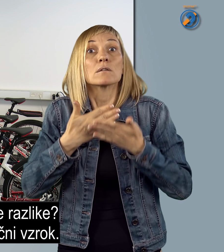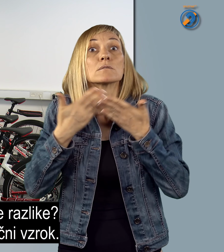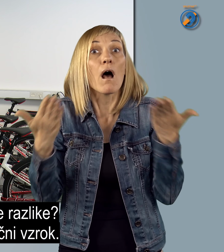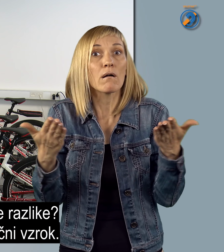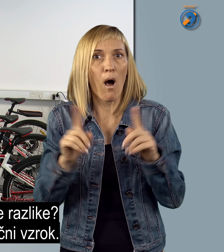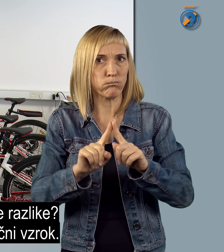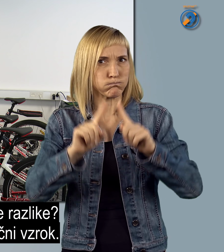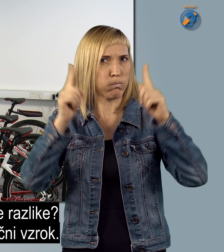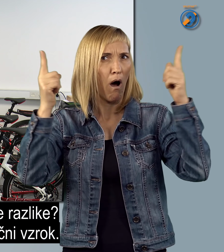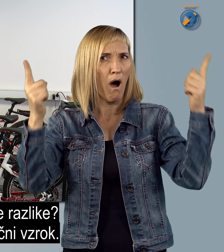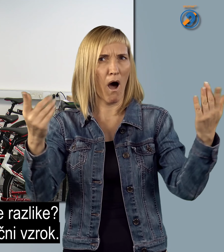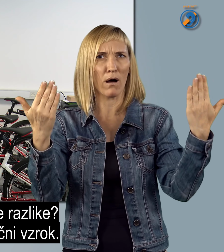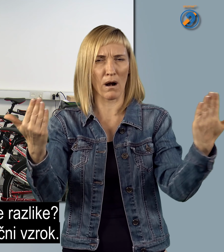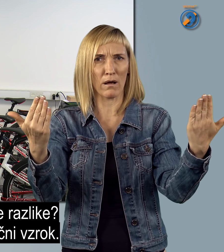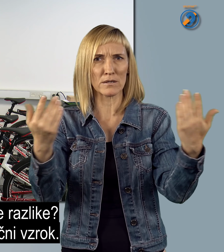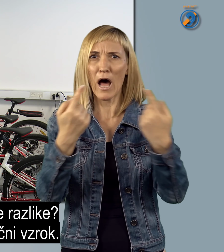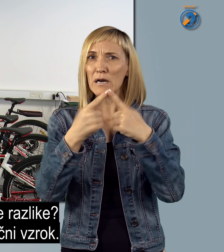Zdaj, zakaj takšne razlike?